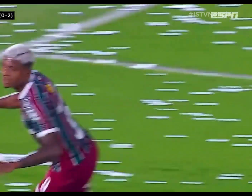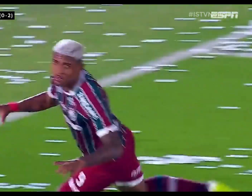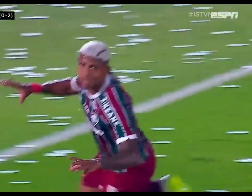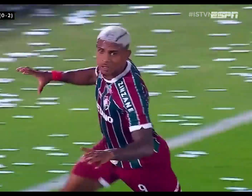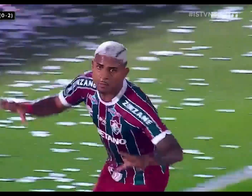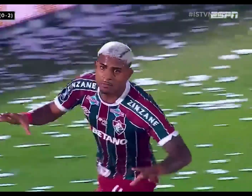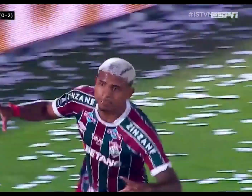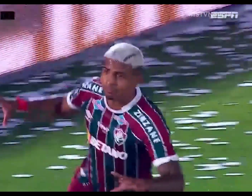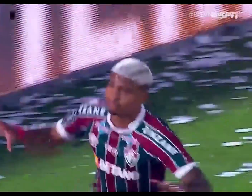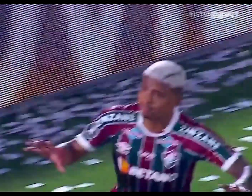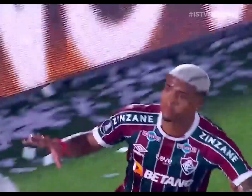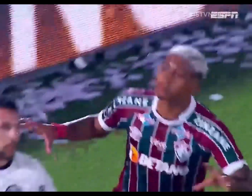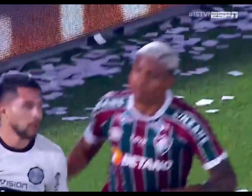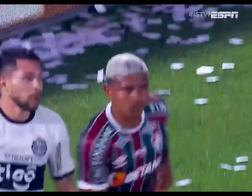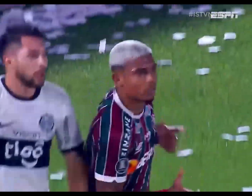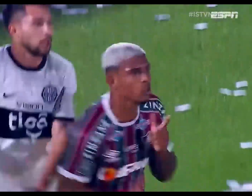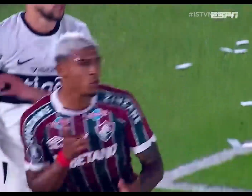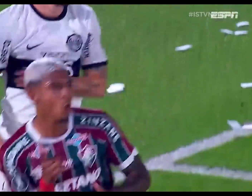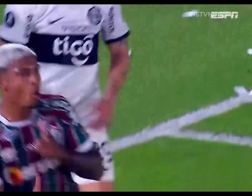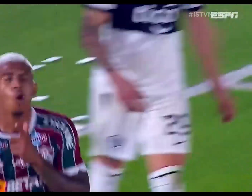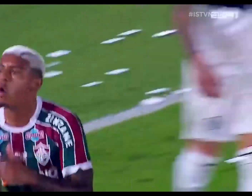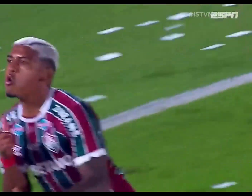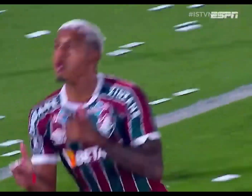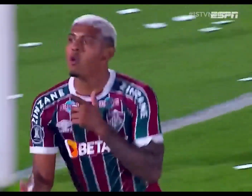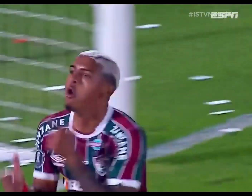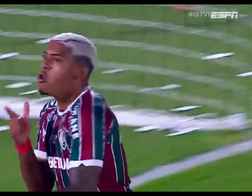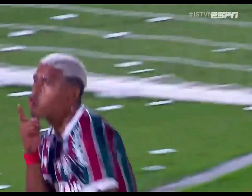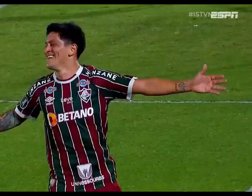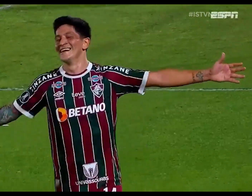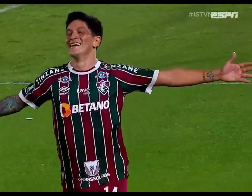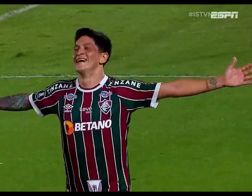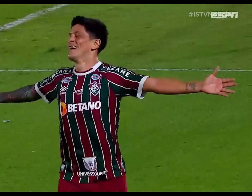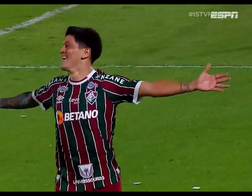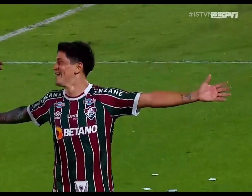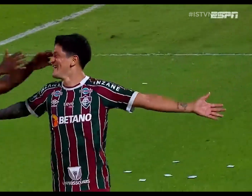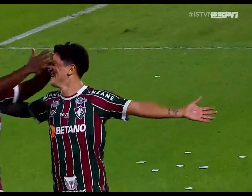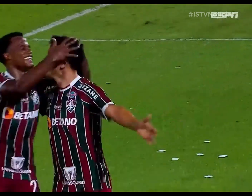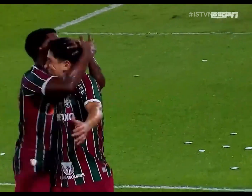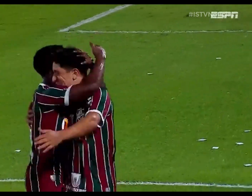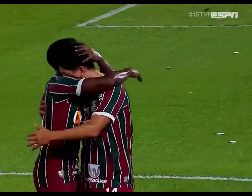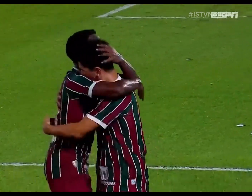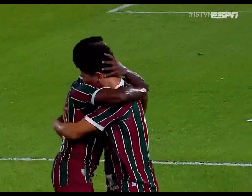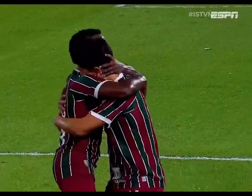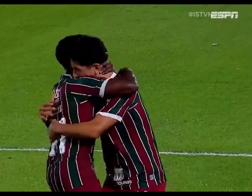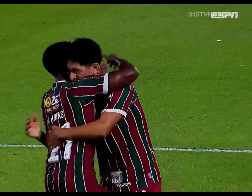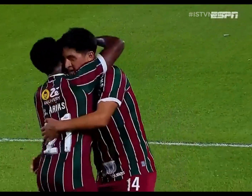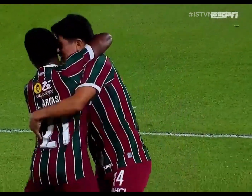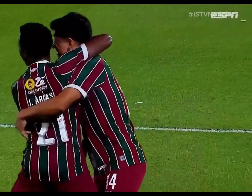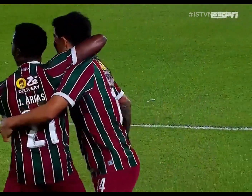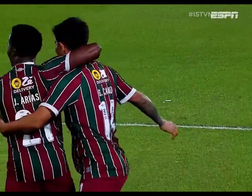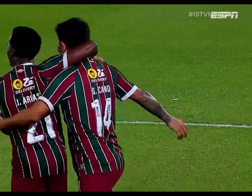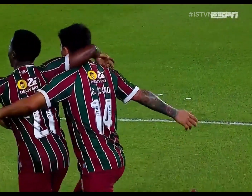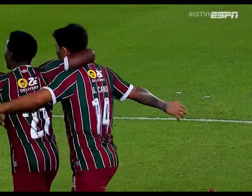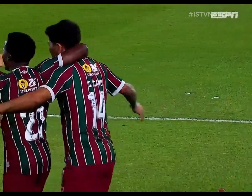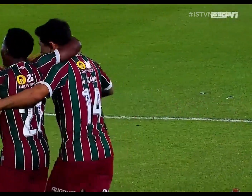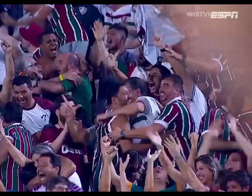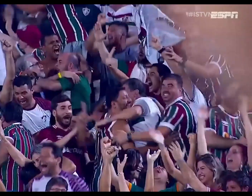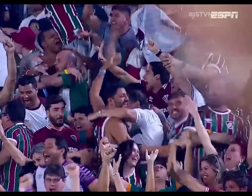Fluminense chegou à semifinal da Libertadores depois de eliminar o Olímpia do Paraguai. O time carioca venceu por 2-0 o jogo de ida das quartas de